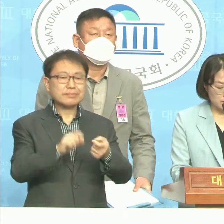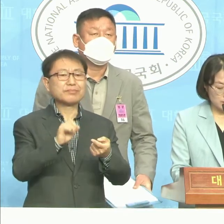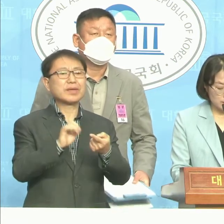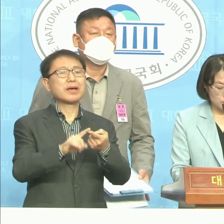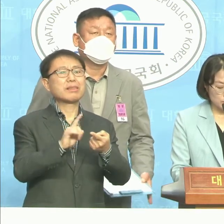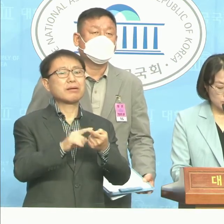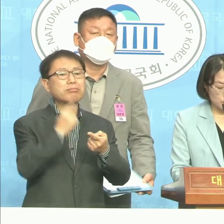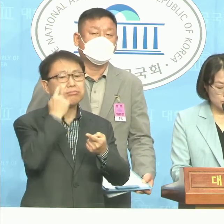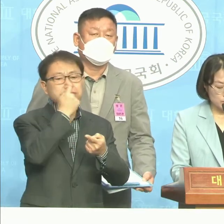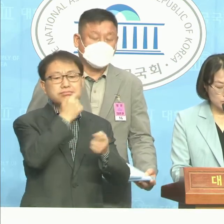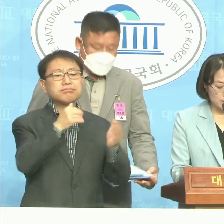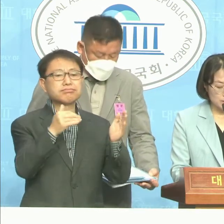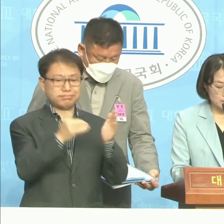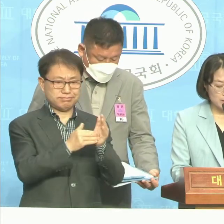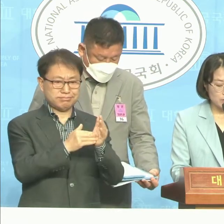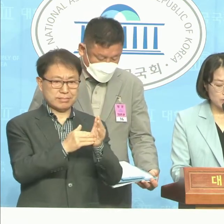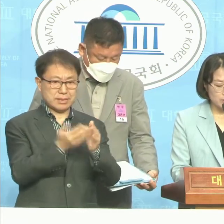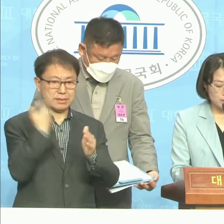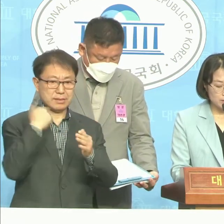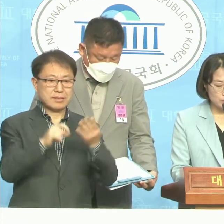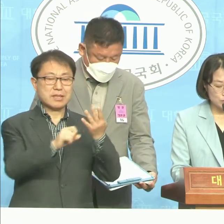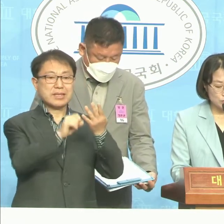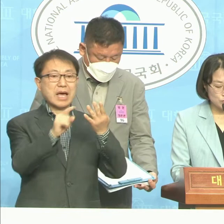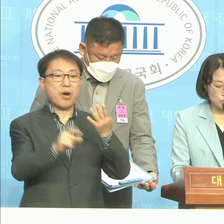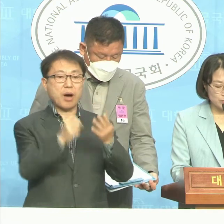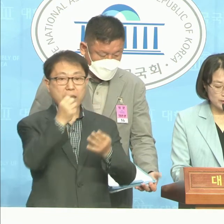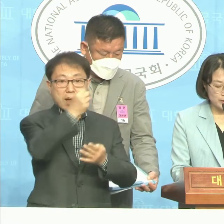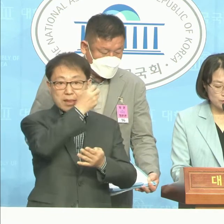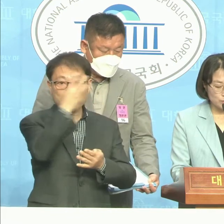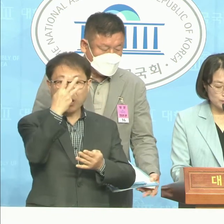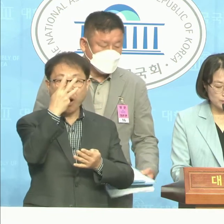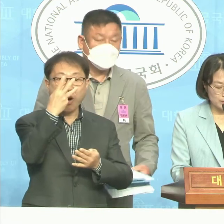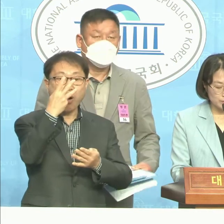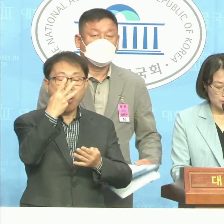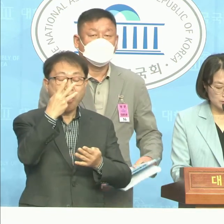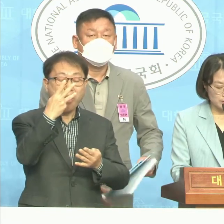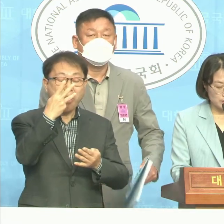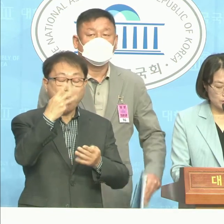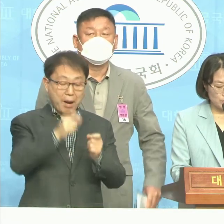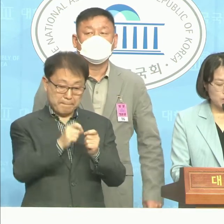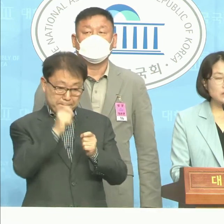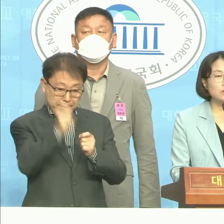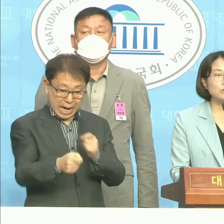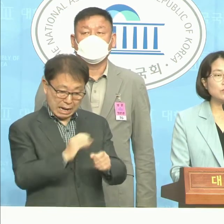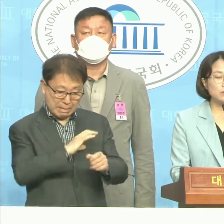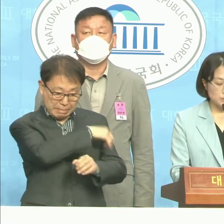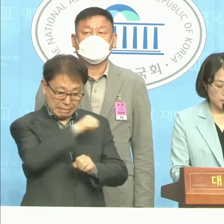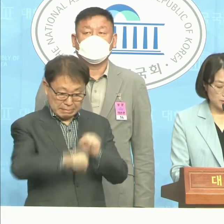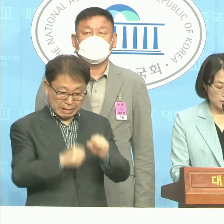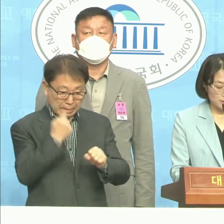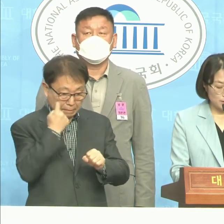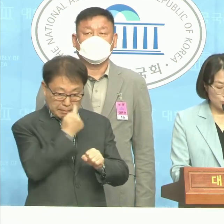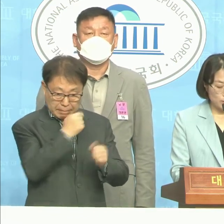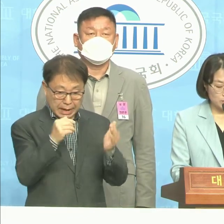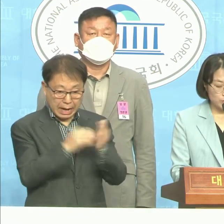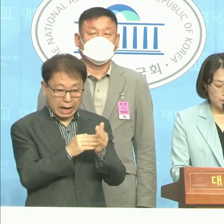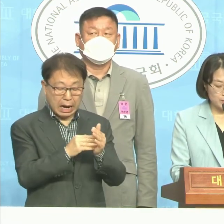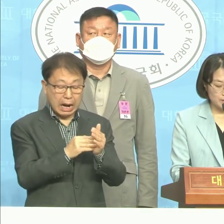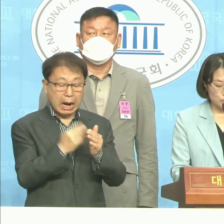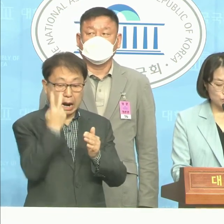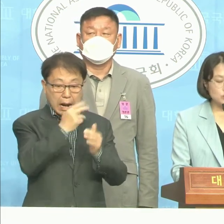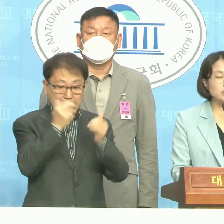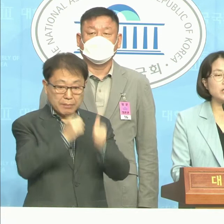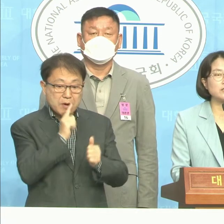확인했구요 그리고 지난 4월 삼성중공업의 하도 국 각질을 확인하고 검찰 고발을